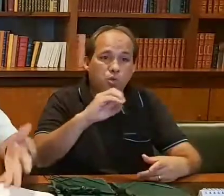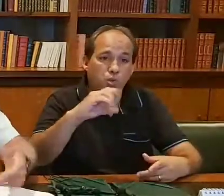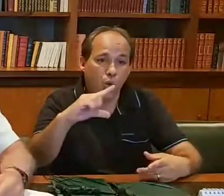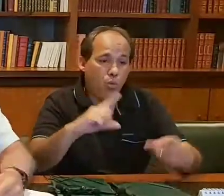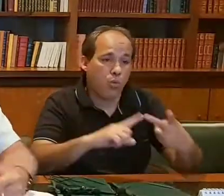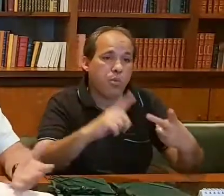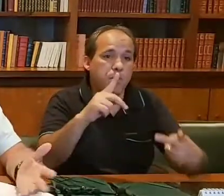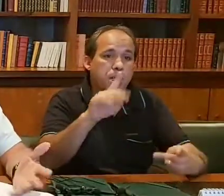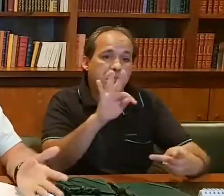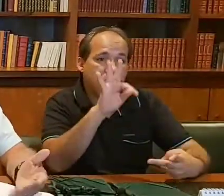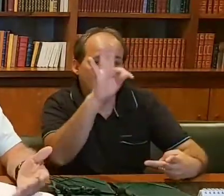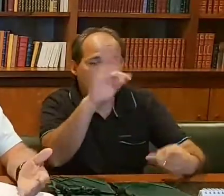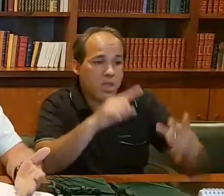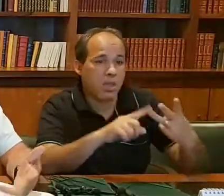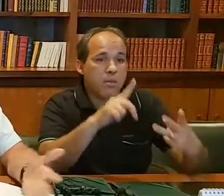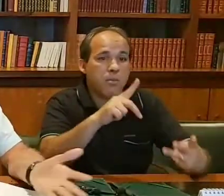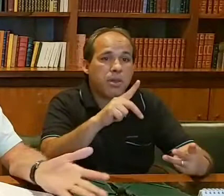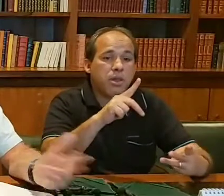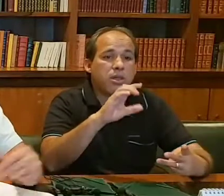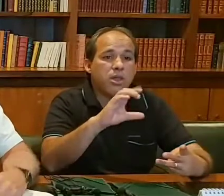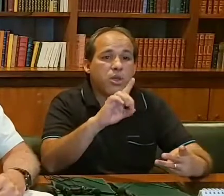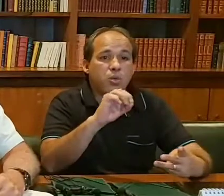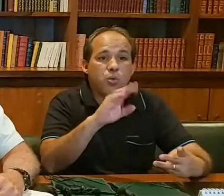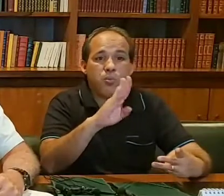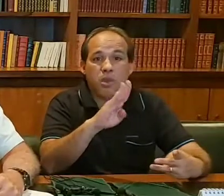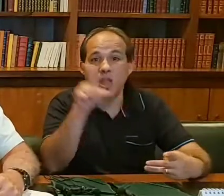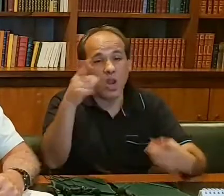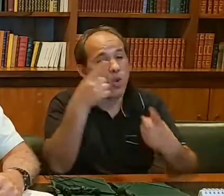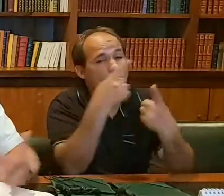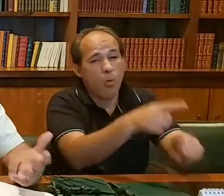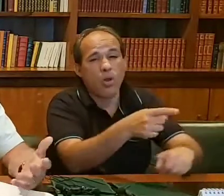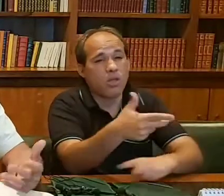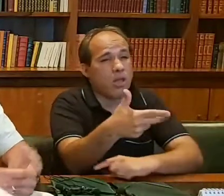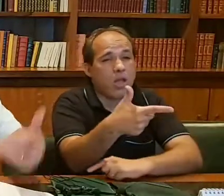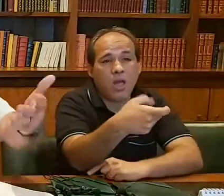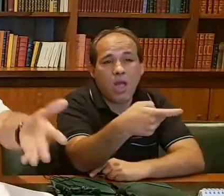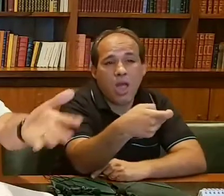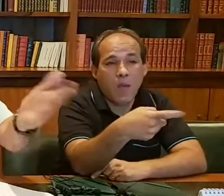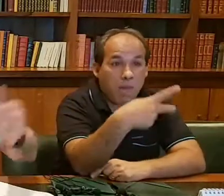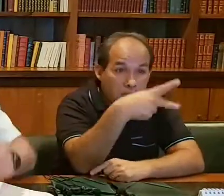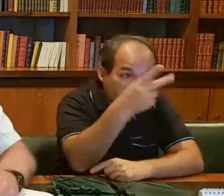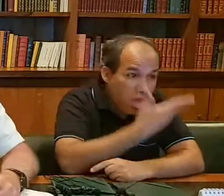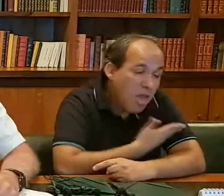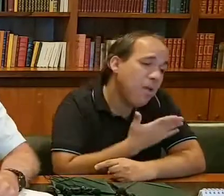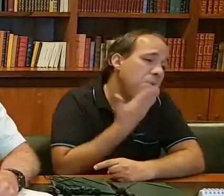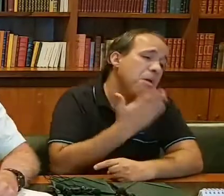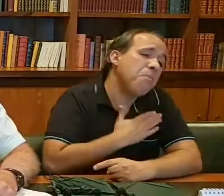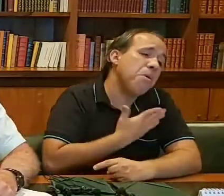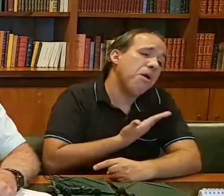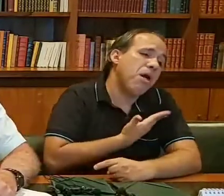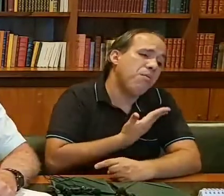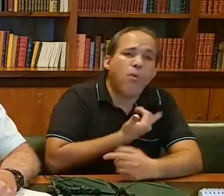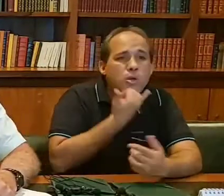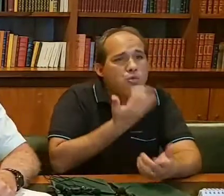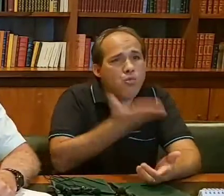no PCdoB? Esses partidos são desarmamentistas. É teu amigo? Que se exploda você agora, pô.